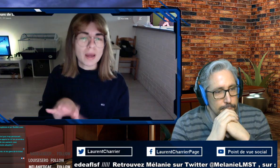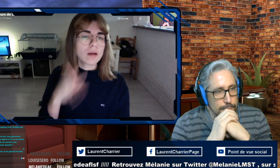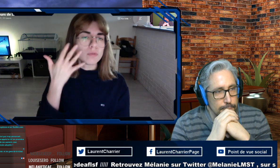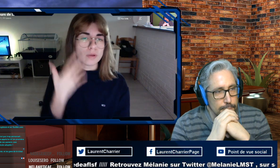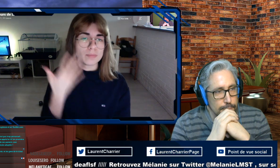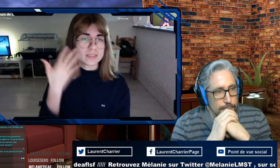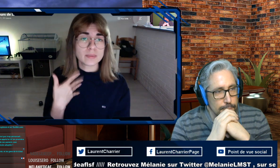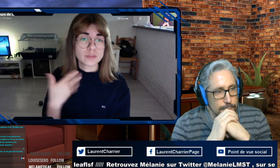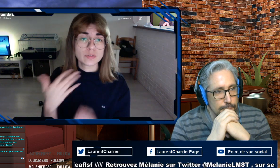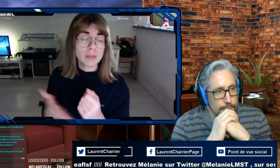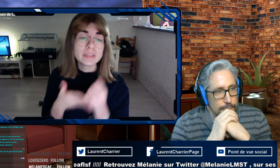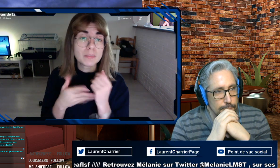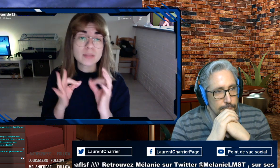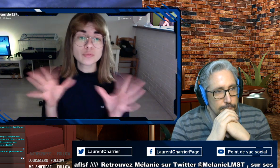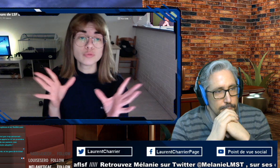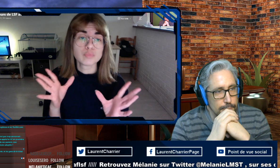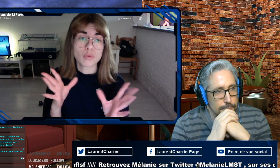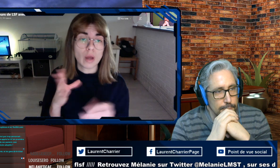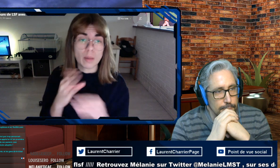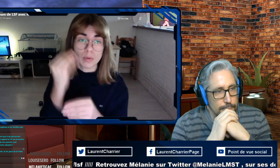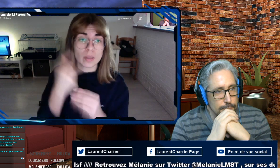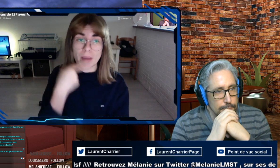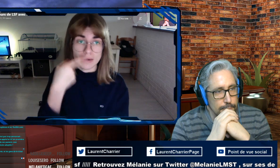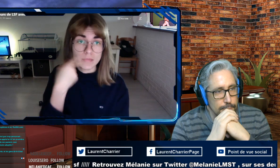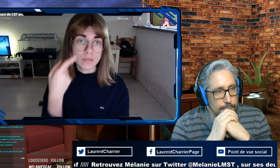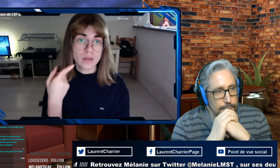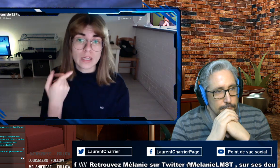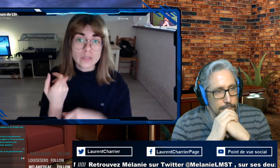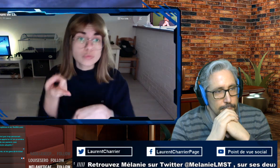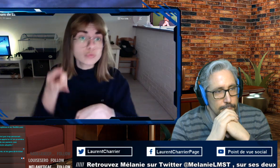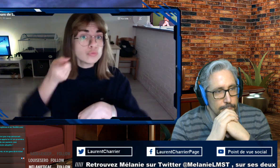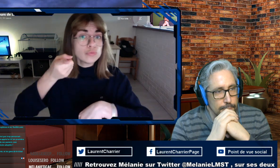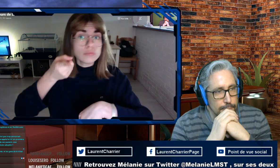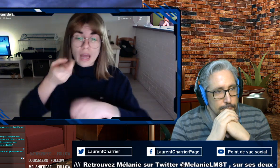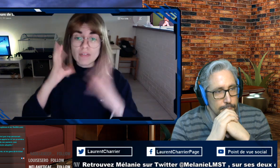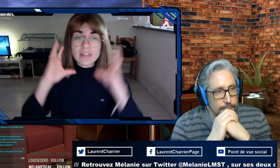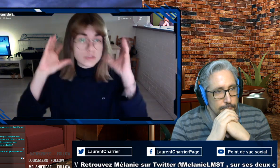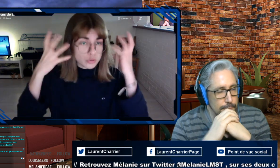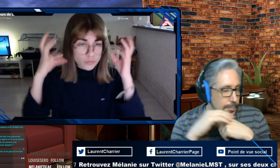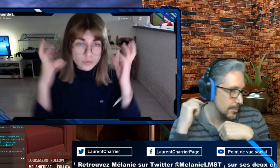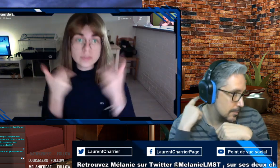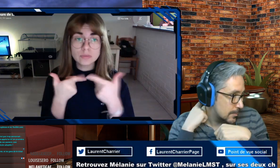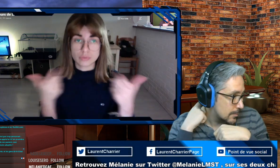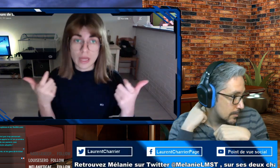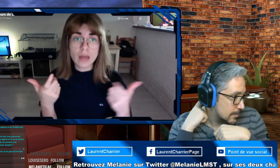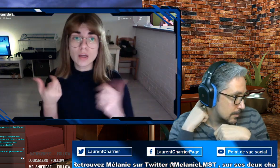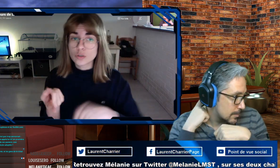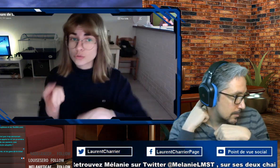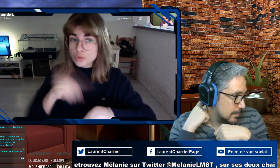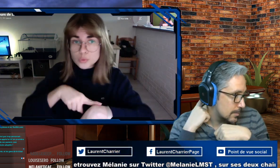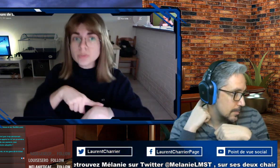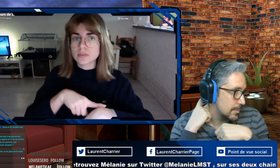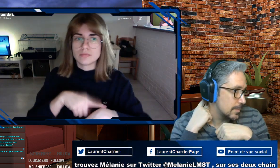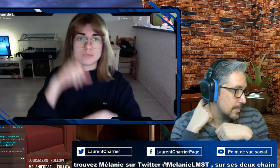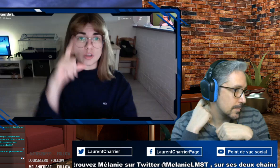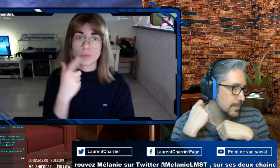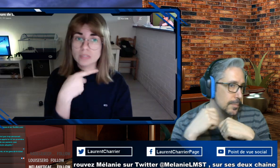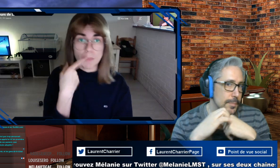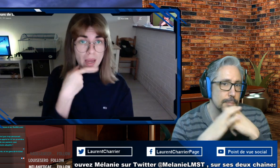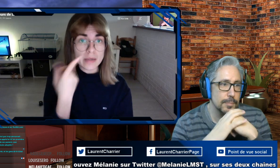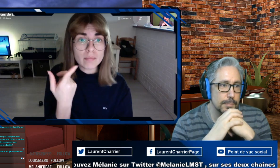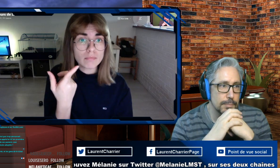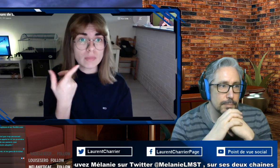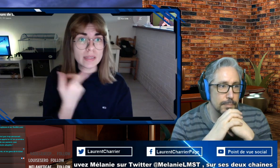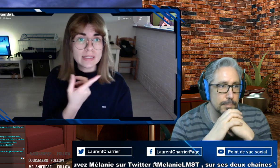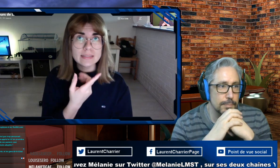n'aimais pas le LPC parce que ça ne m'aidait pas du tout pour apprendre à parler. Du coup, avec le docteur Fini, tout ça, tout de suite, j'ai commencé